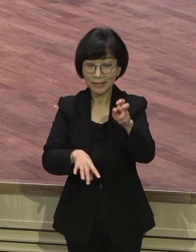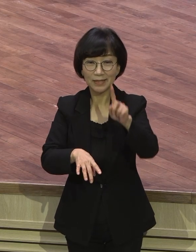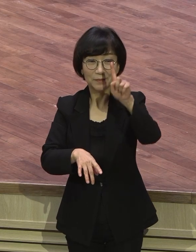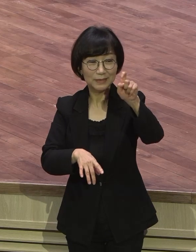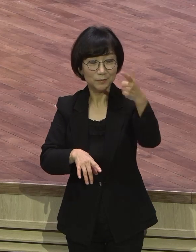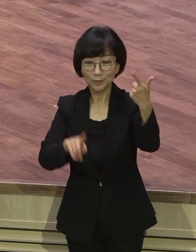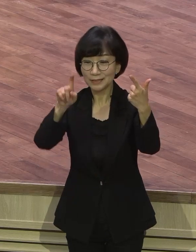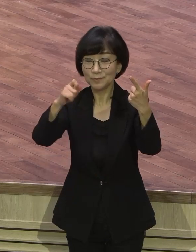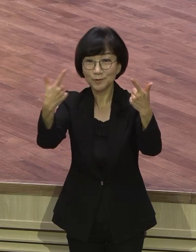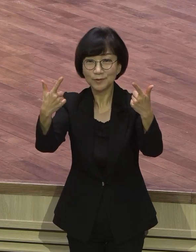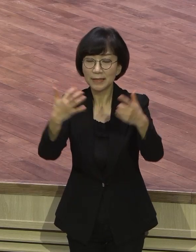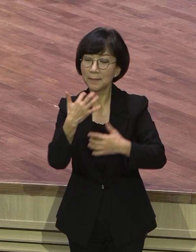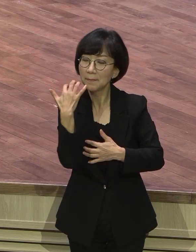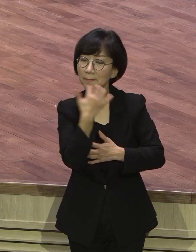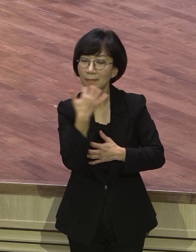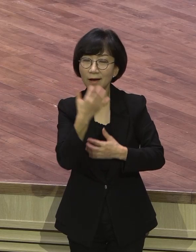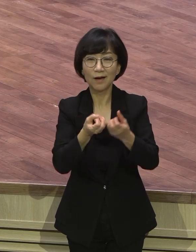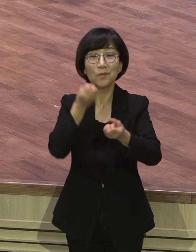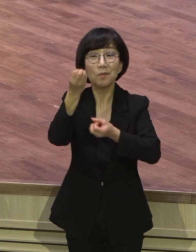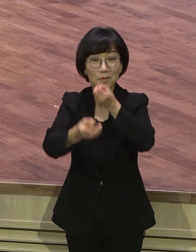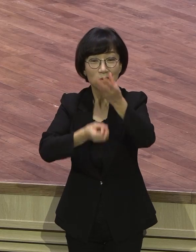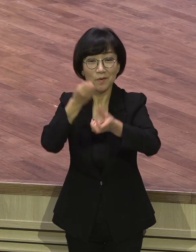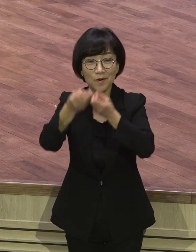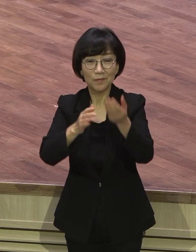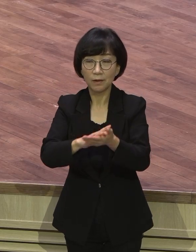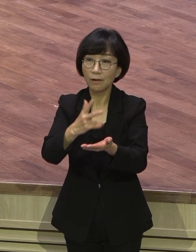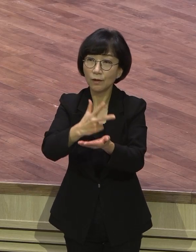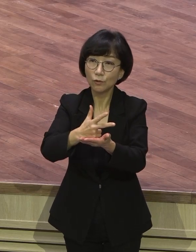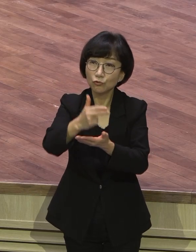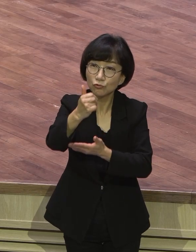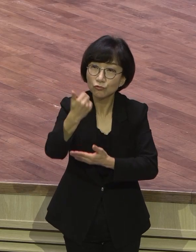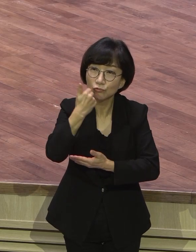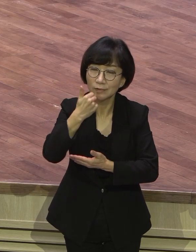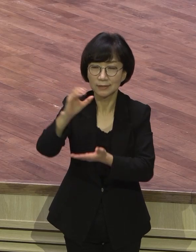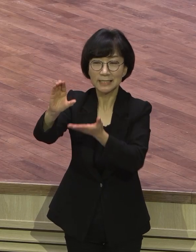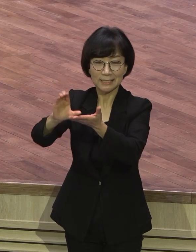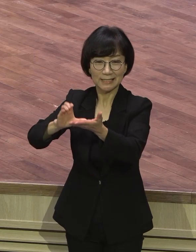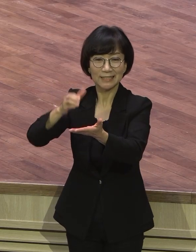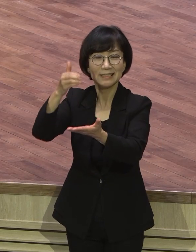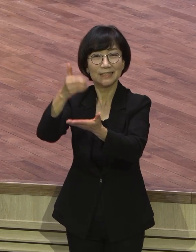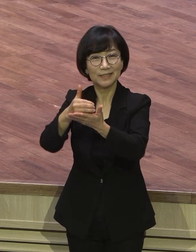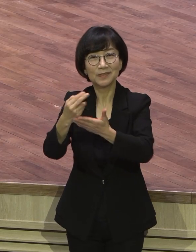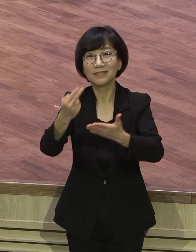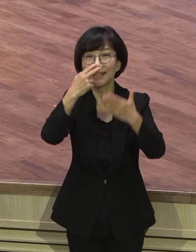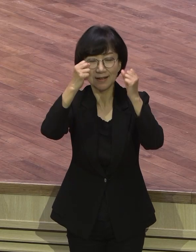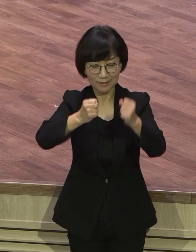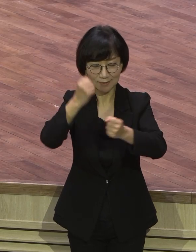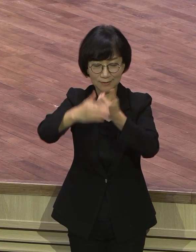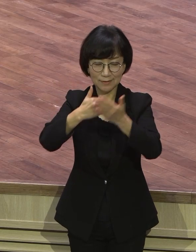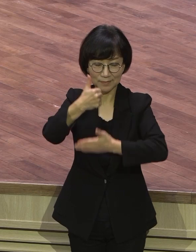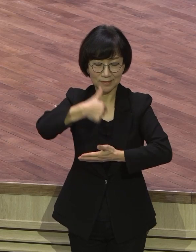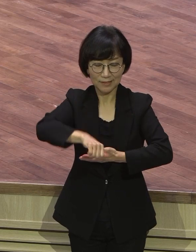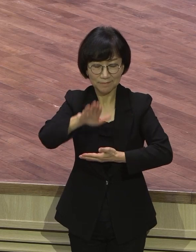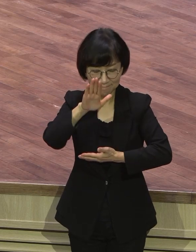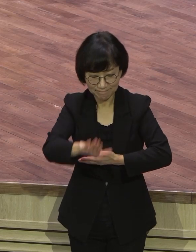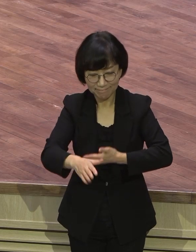베드로가 고백한 거예요. 주는 그리스도시요 살아계신 하나님의 아들이십니다.